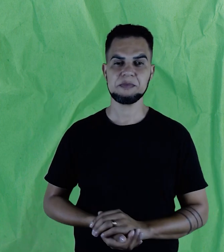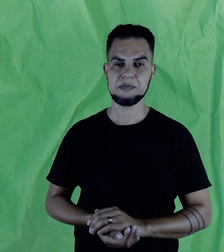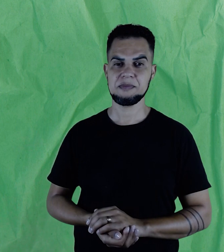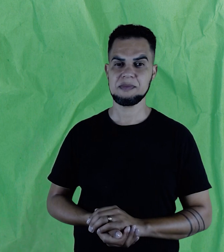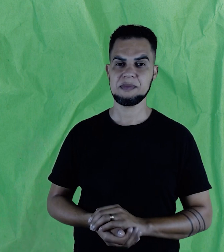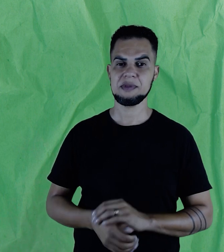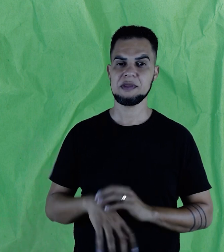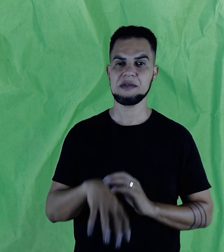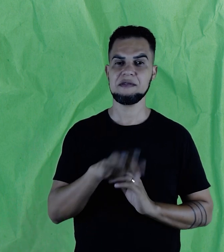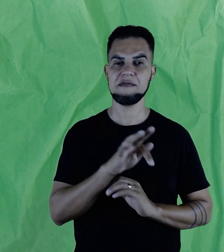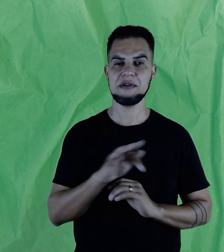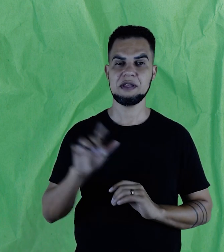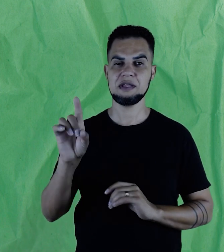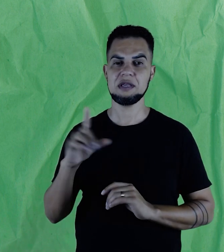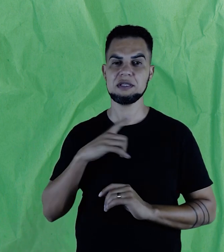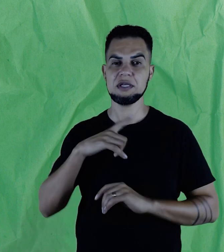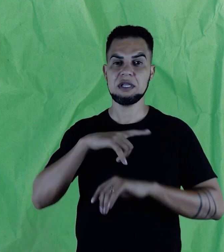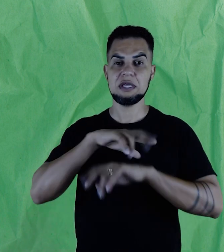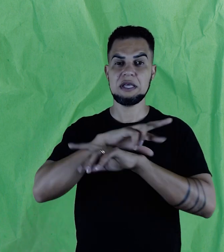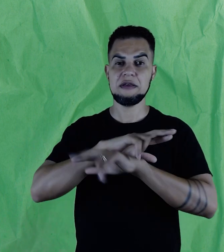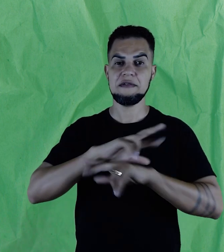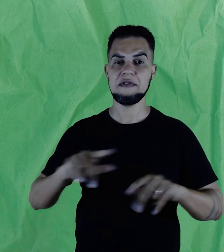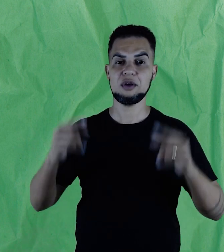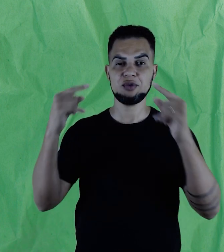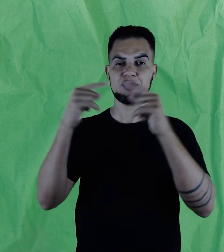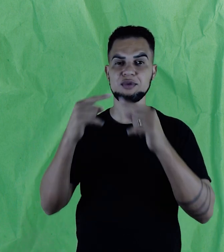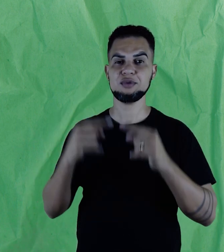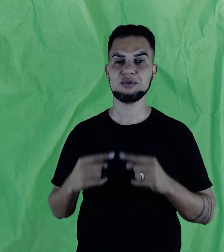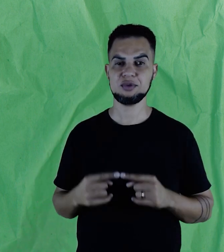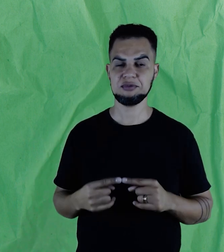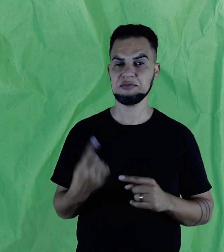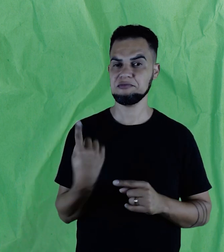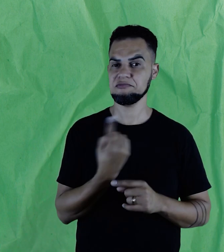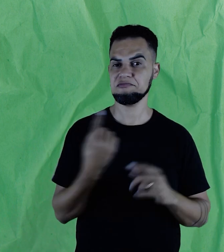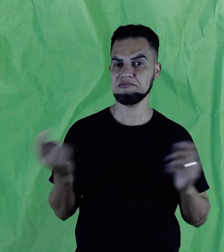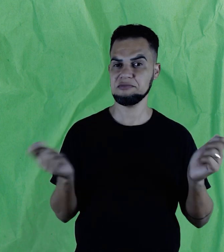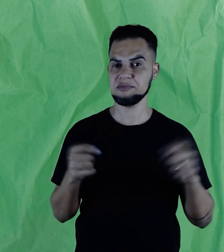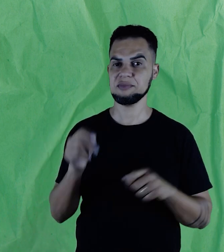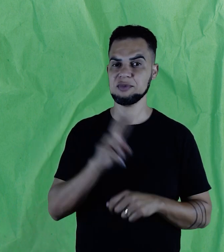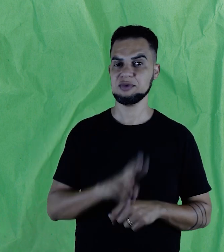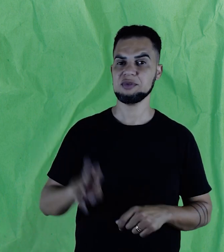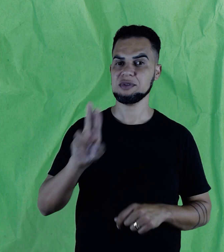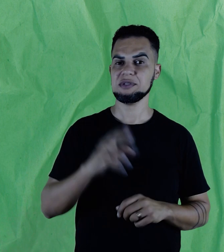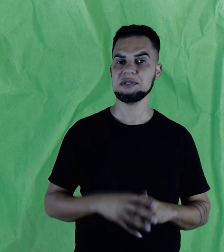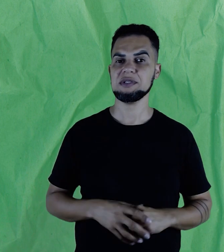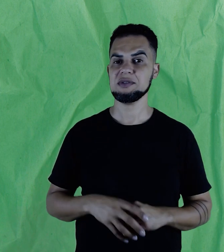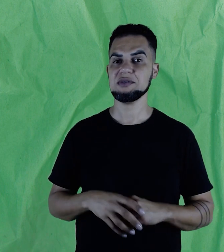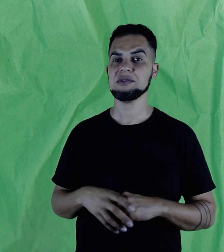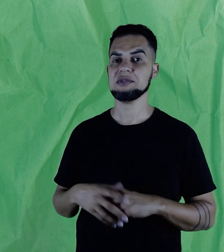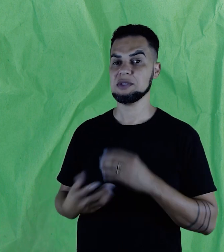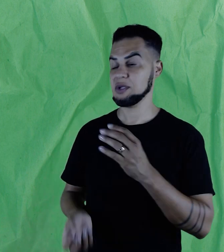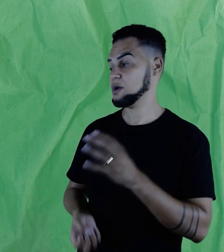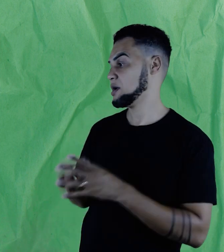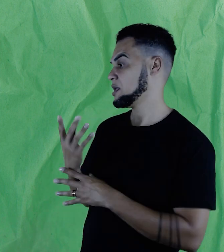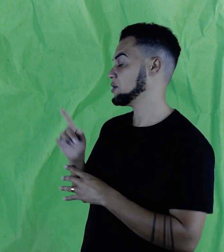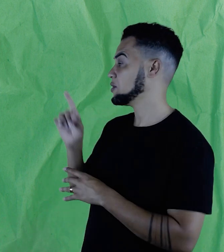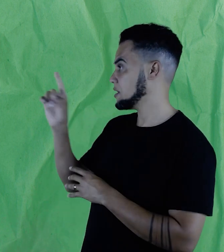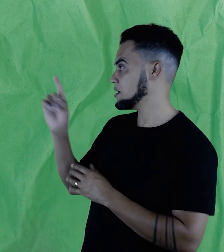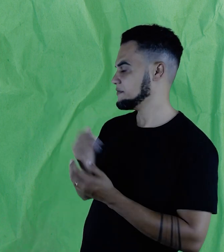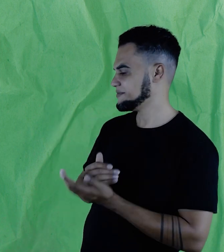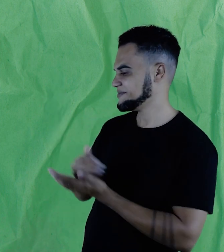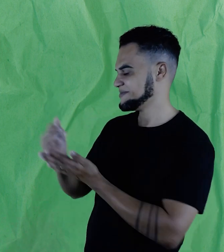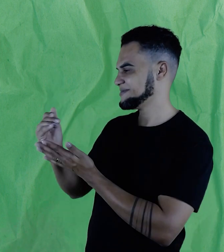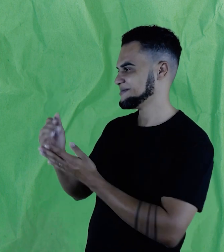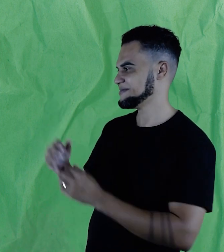O Firebase ele dispõe de vários tipos de autenticação que a gente pode estar utilizando, tá? Eu clico aqui em vamos